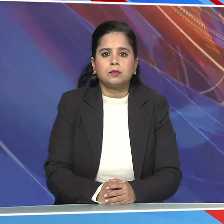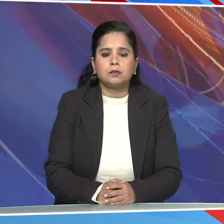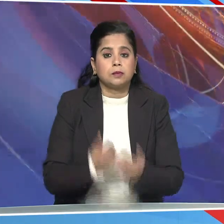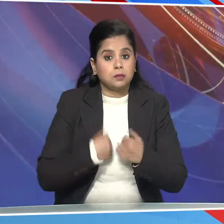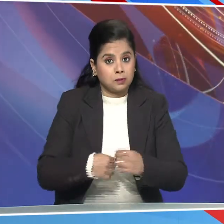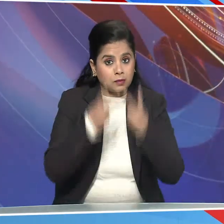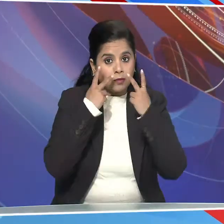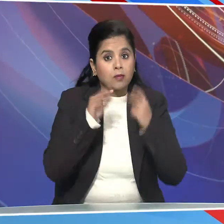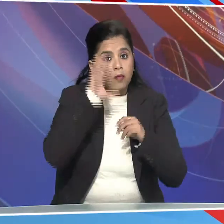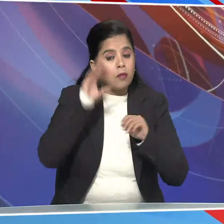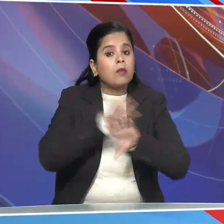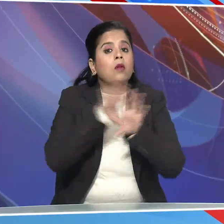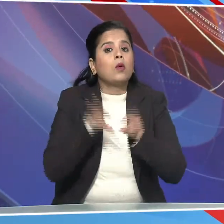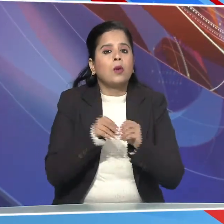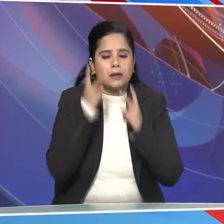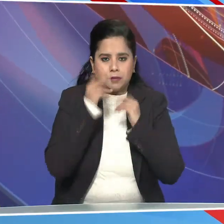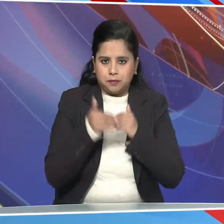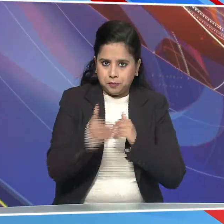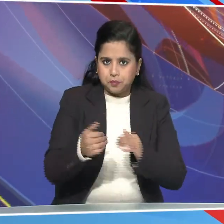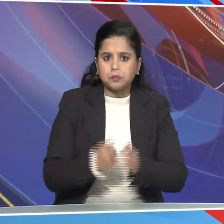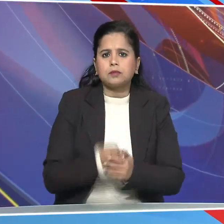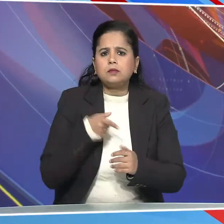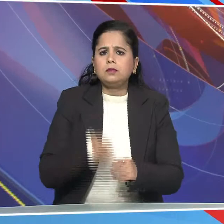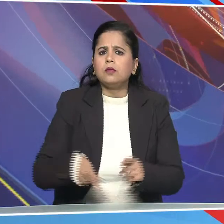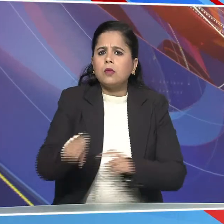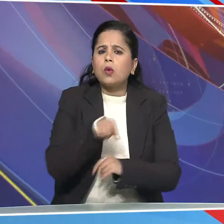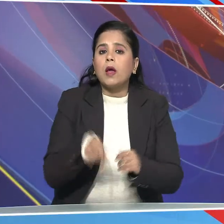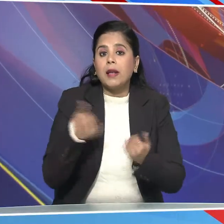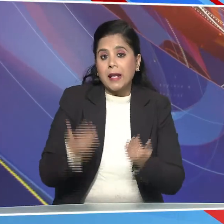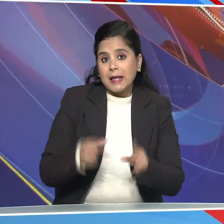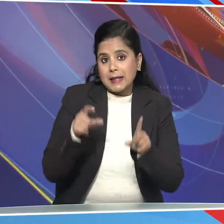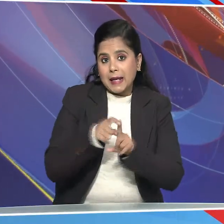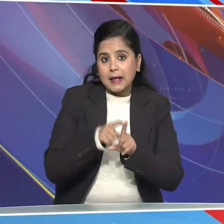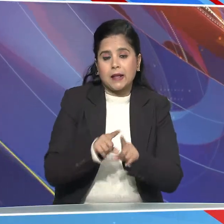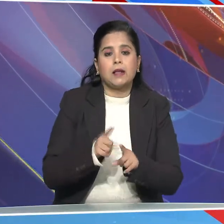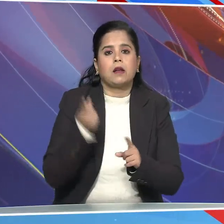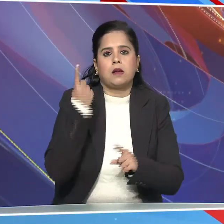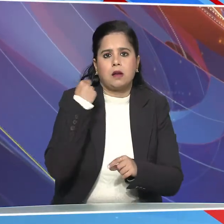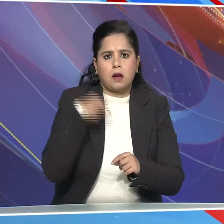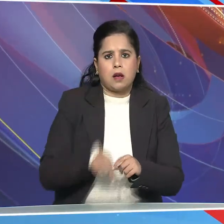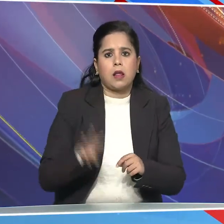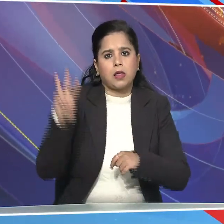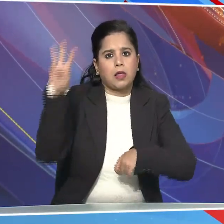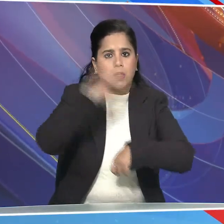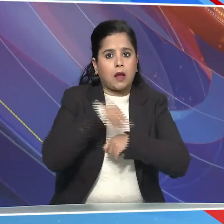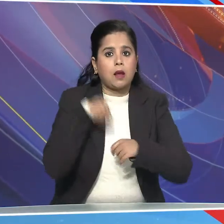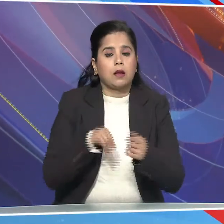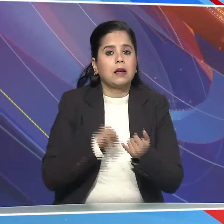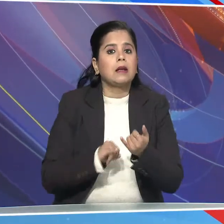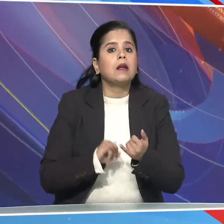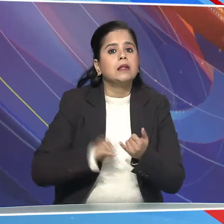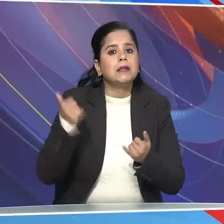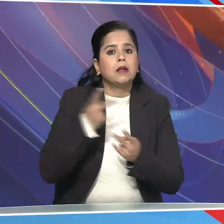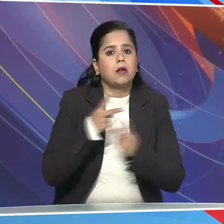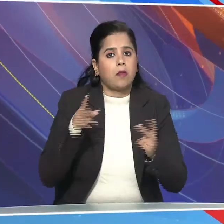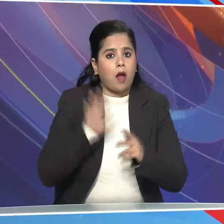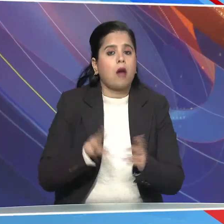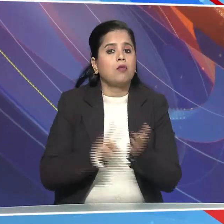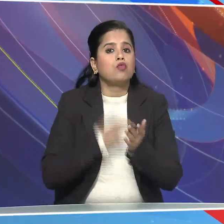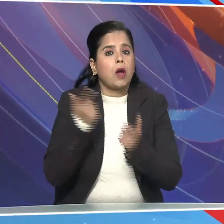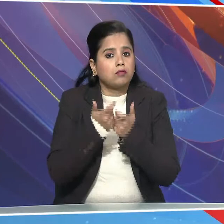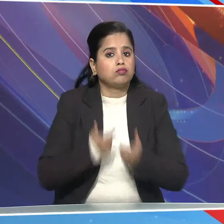और लिए अब खबरों की शुरुआत करते हैं राजधानी नई दिल्ली में कल से मुख्य सचिवों का तीन दिवसीय राष्ट्रीय सम्मेलन चल रहा है